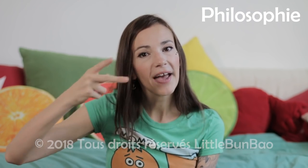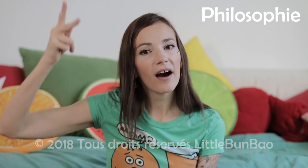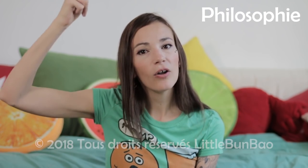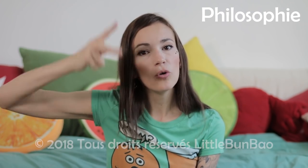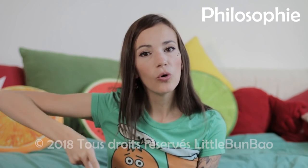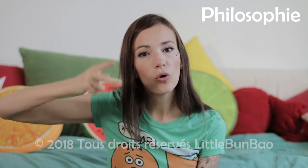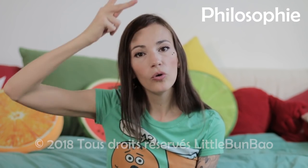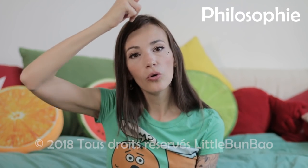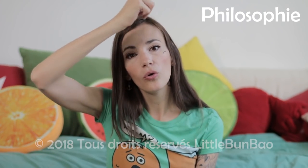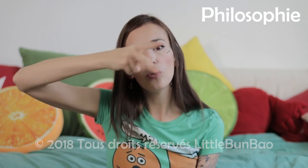faire le